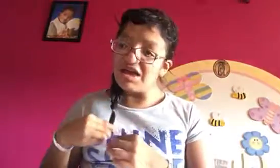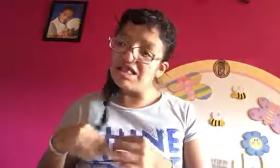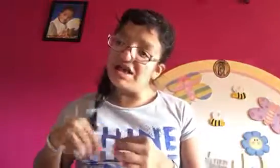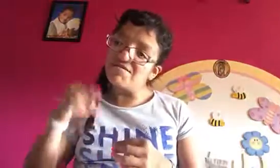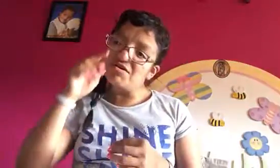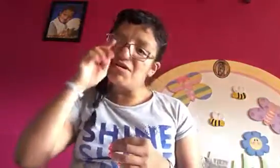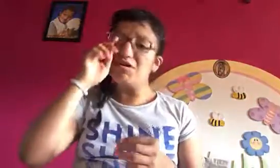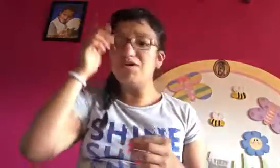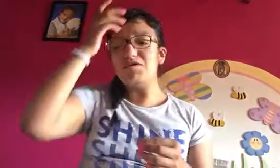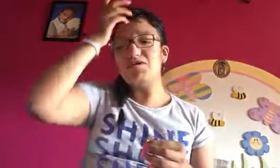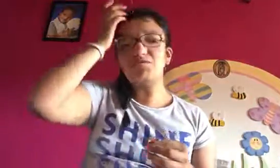la